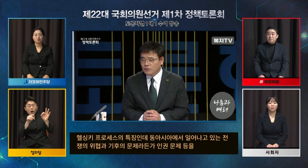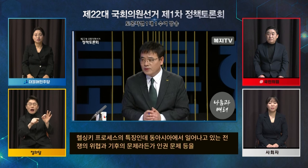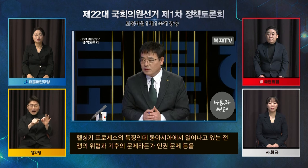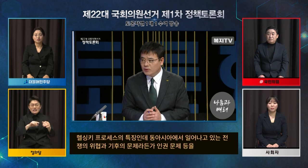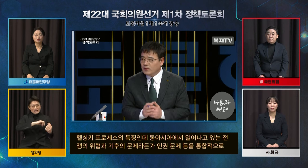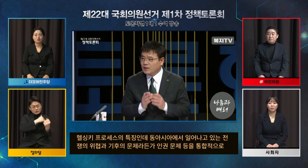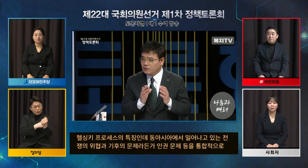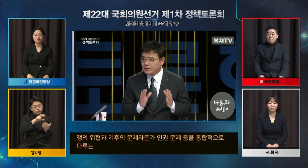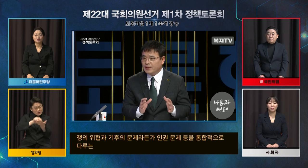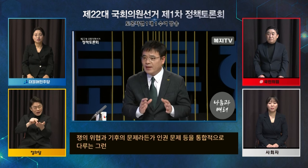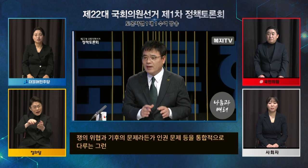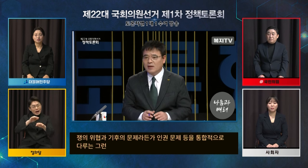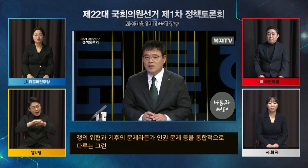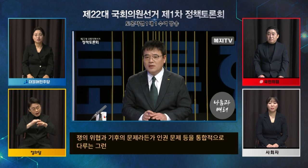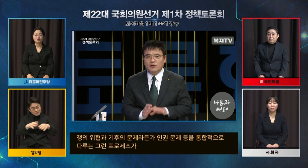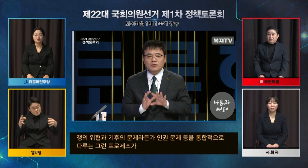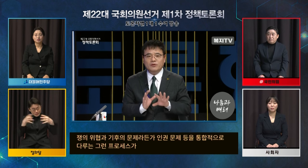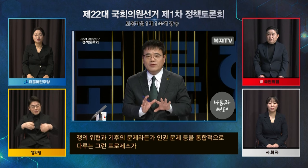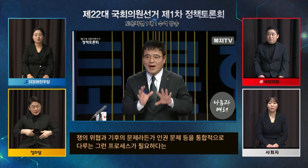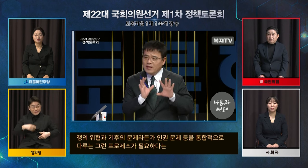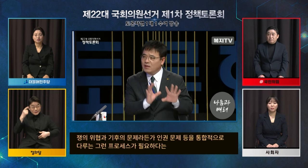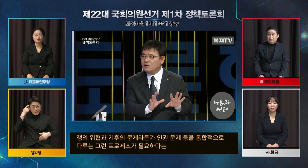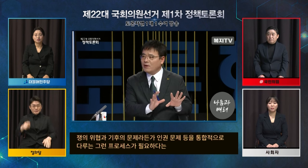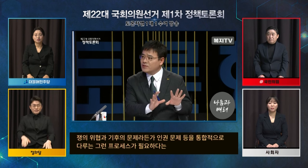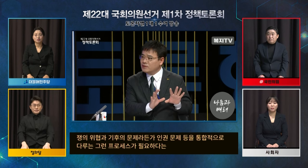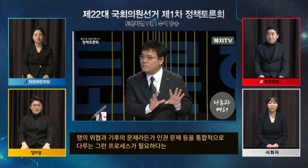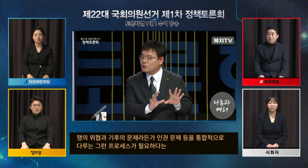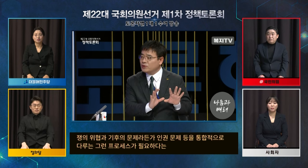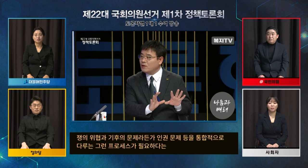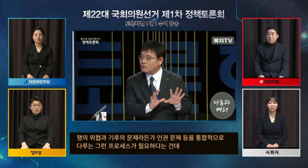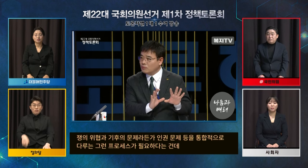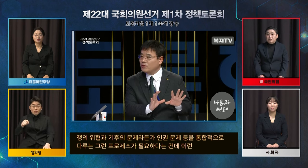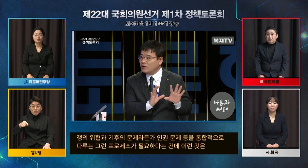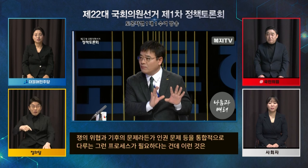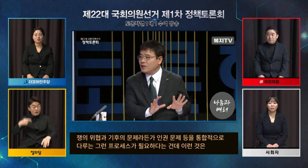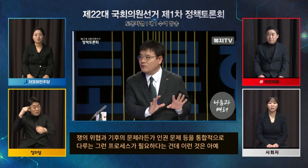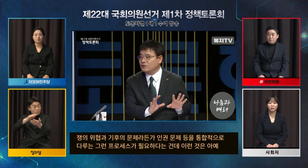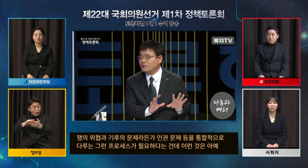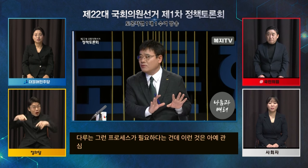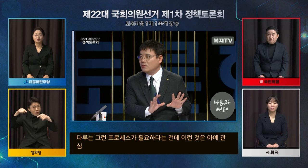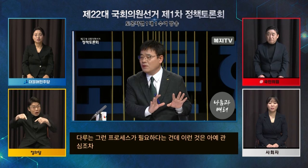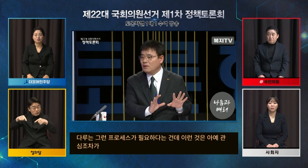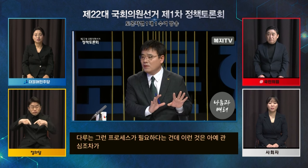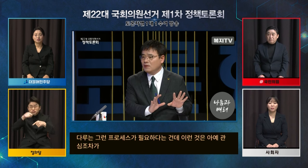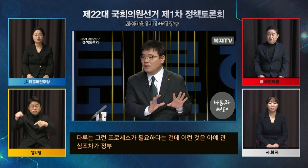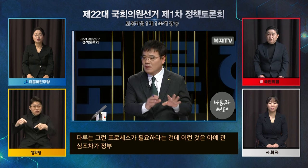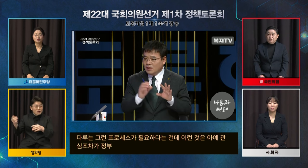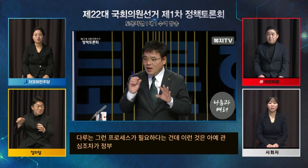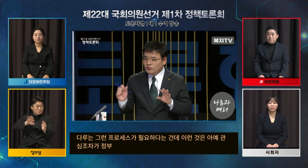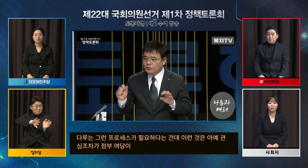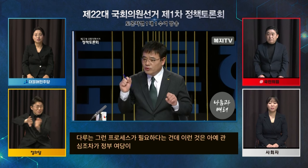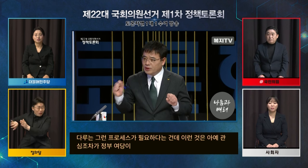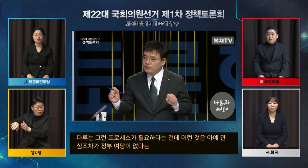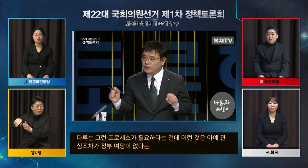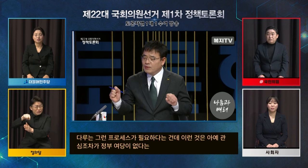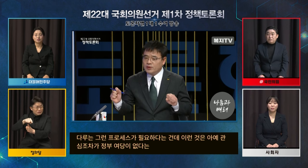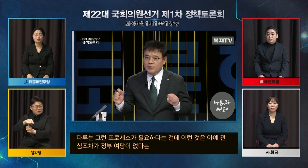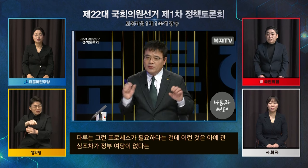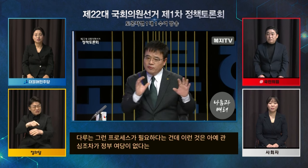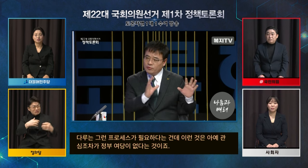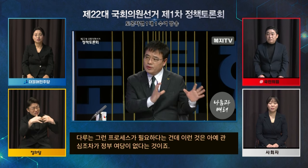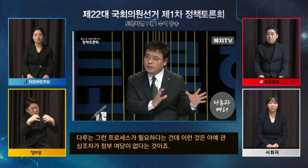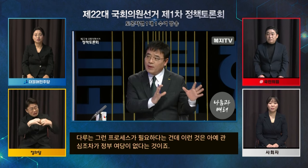그런 프로세스가 필요하다는 것인데 이런 거는 아예 관심조차 정부 여당에 없다는 것이죠. 그러니까 한 축으로 이렇게